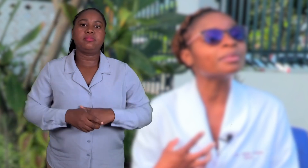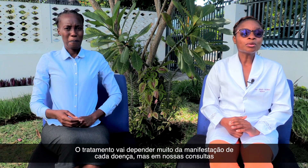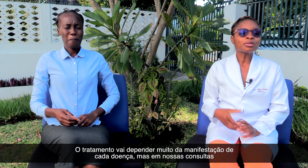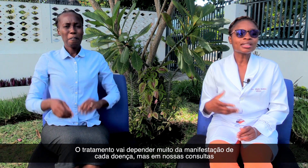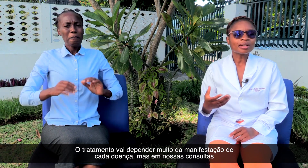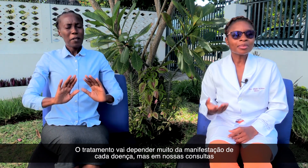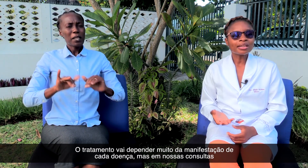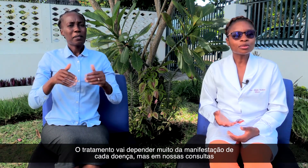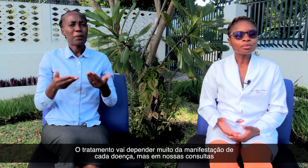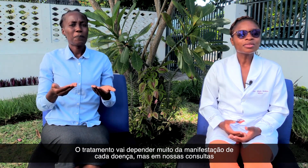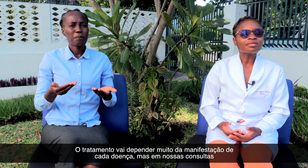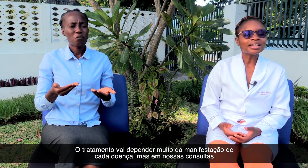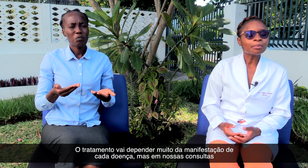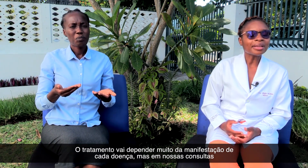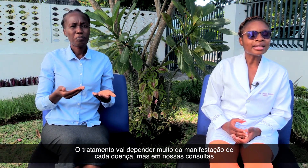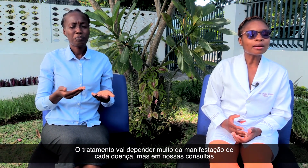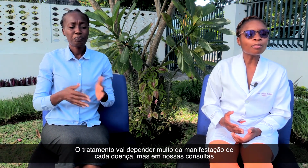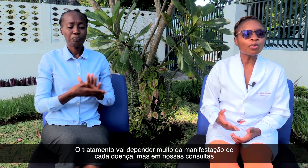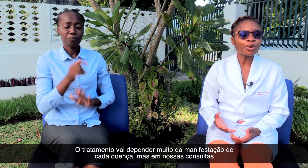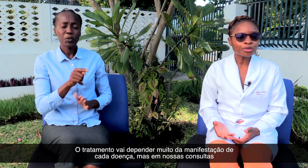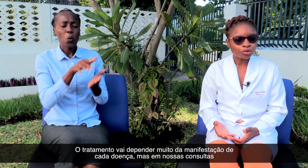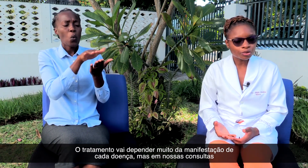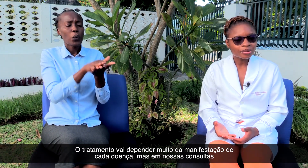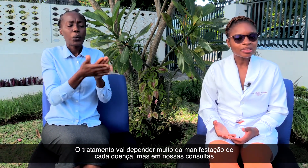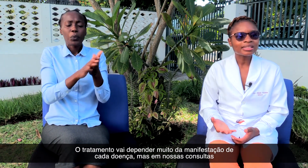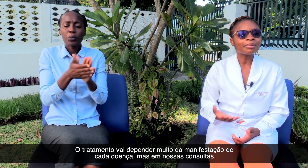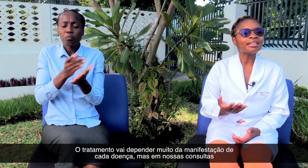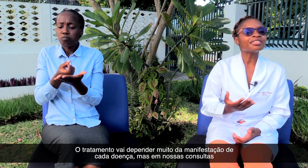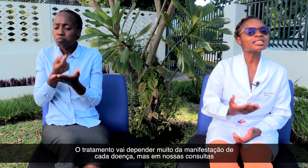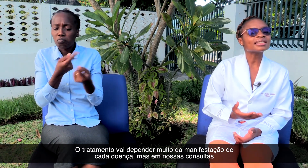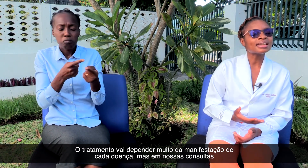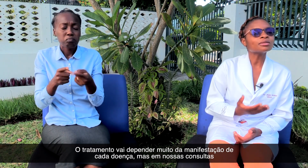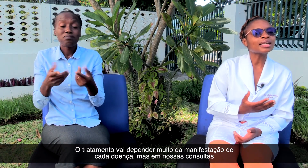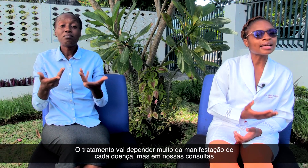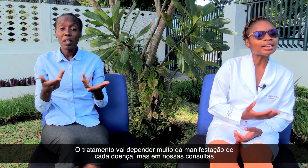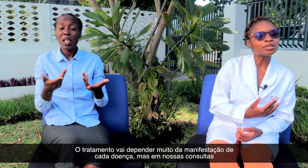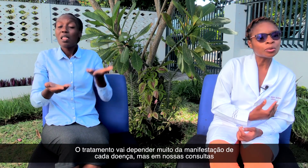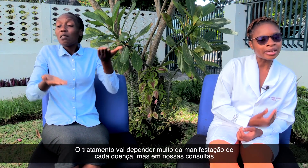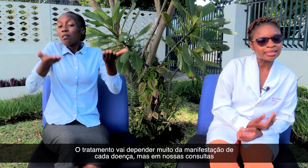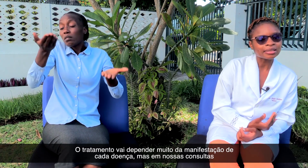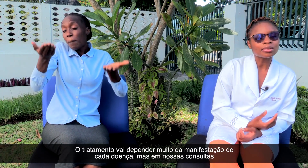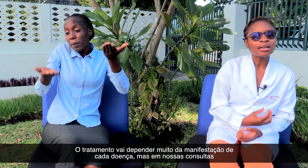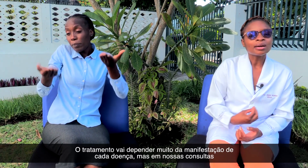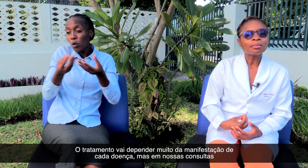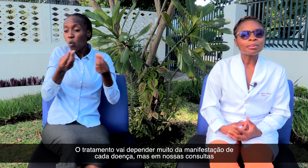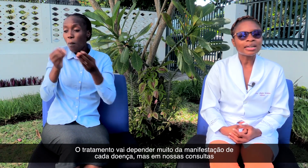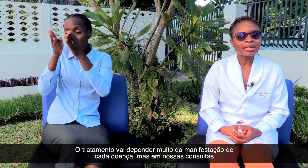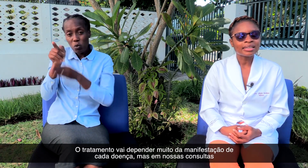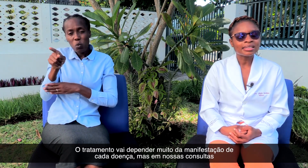O tratamento vai depender muito da manifestação daquela doença.